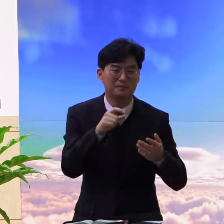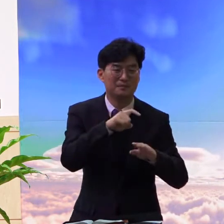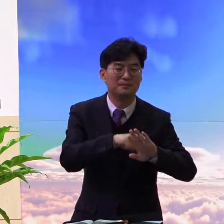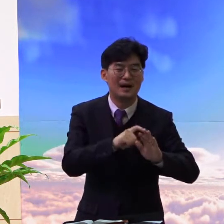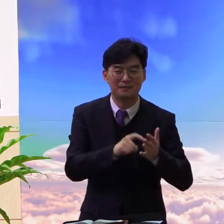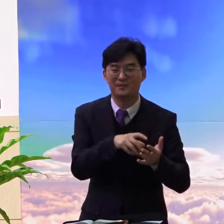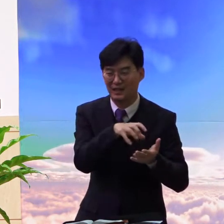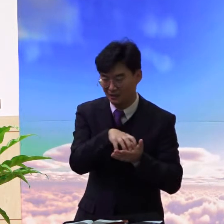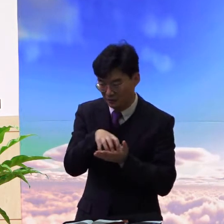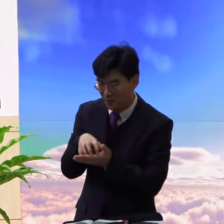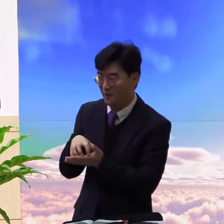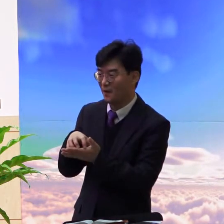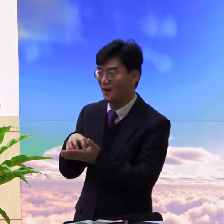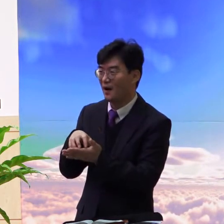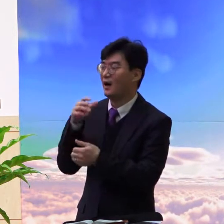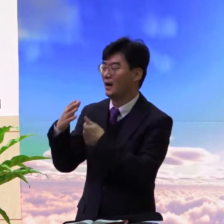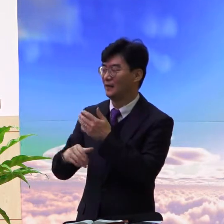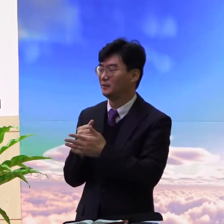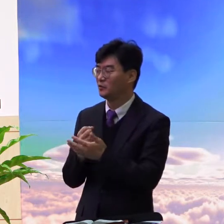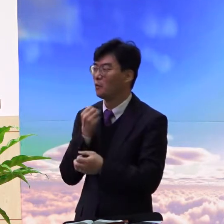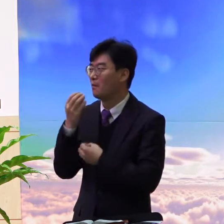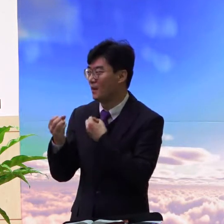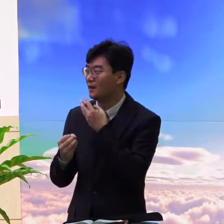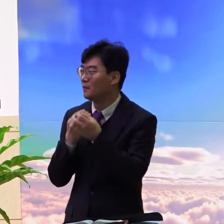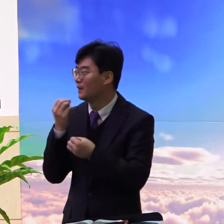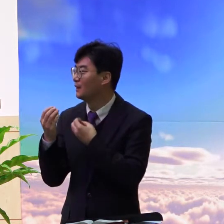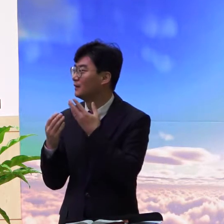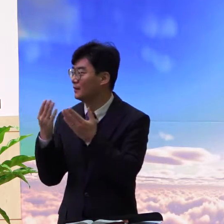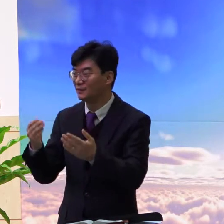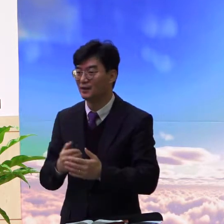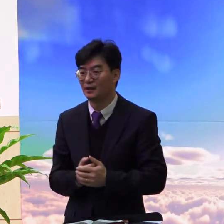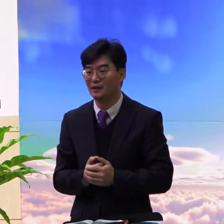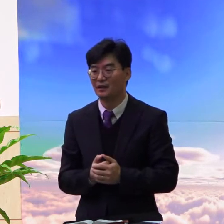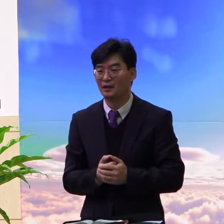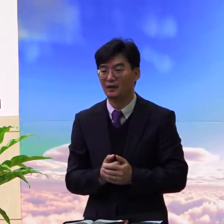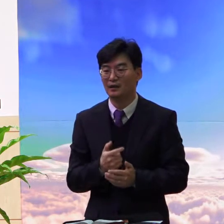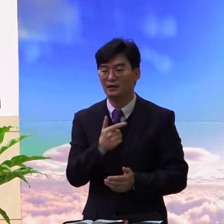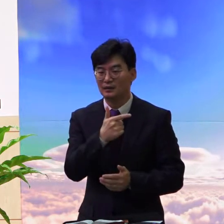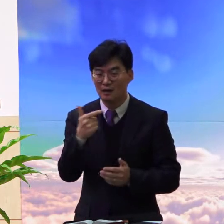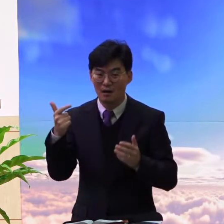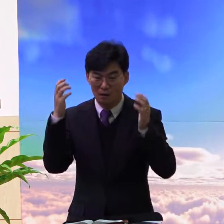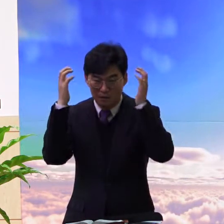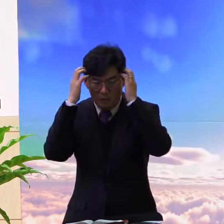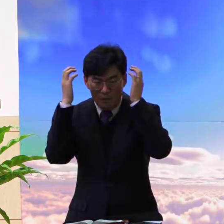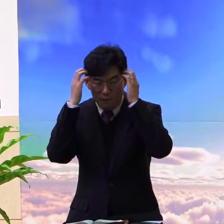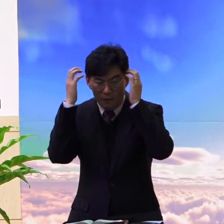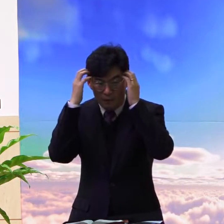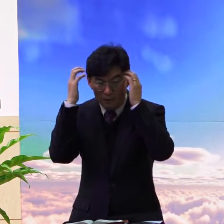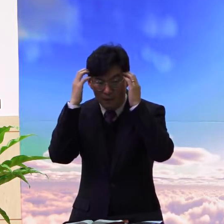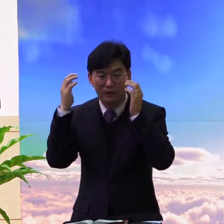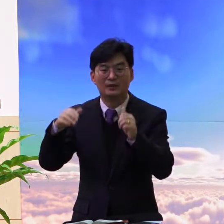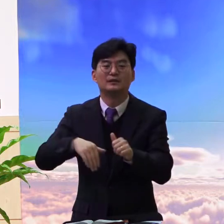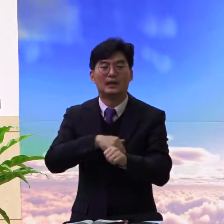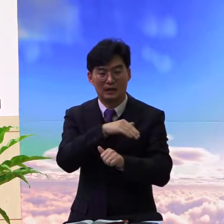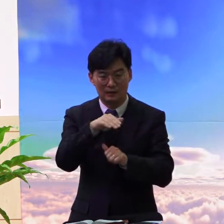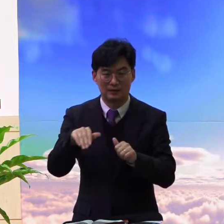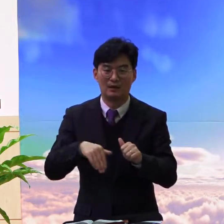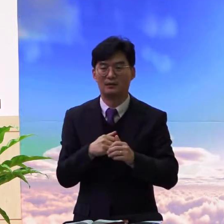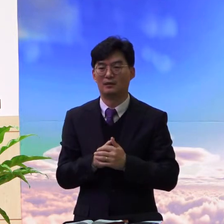마음 그대로 주님께 나아가십시오. 그 고통스러운 상황에서 우리가 살